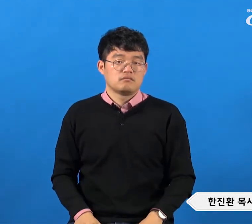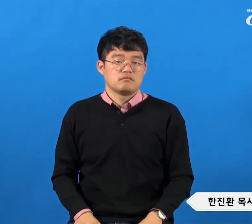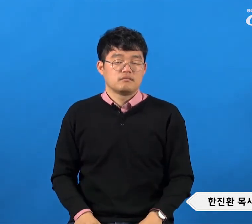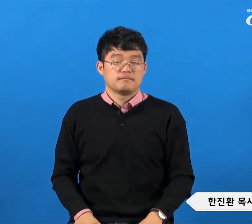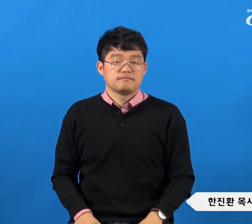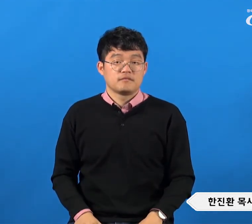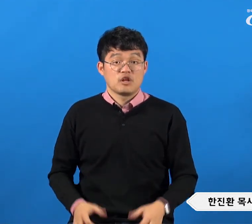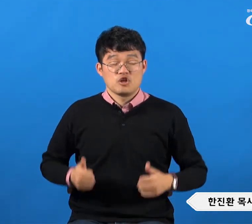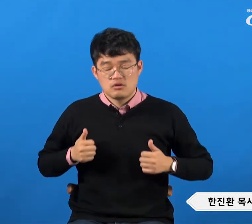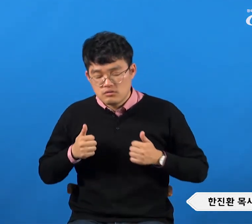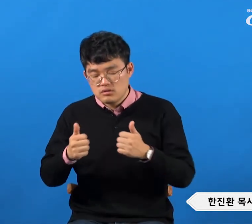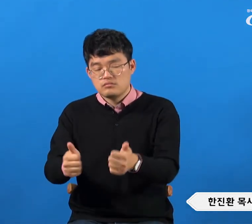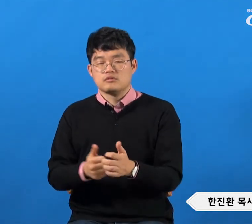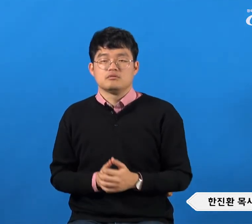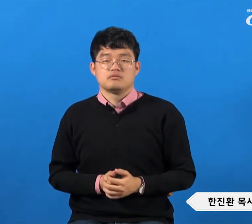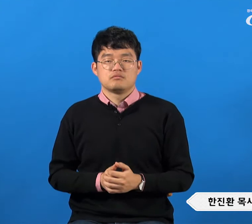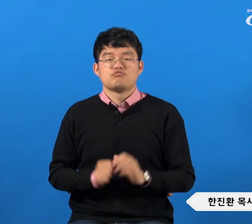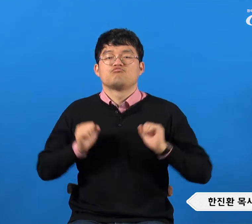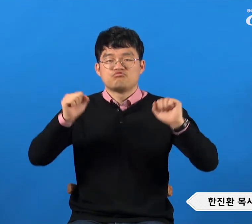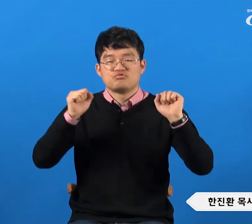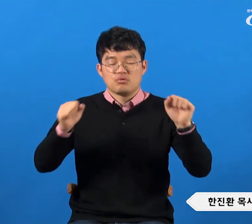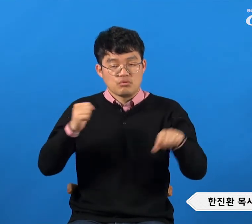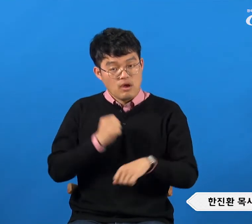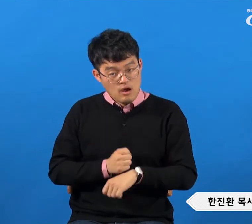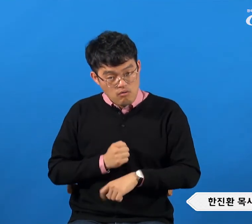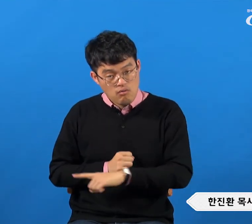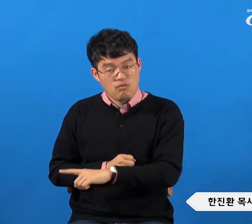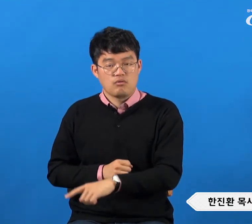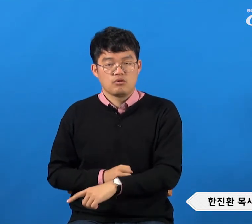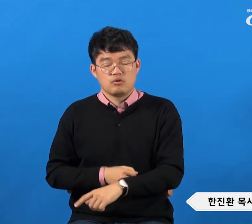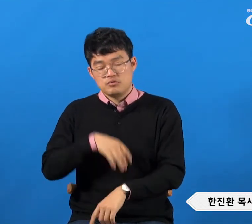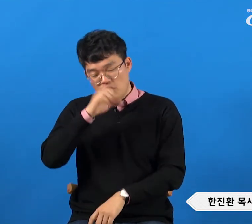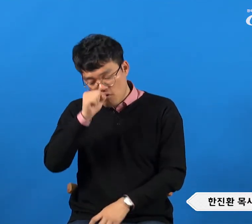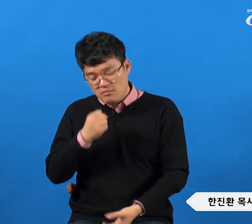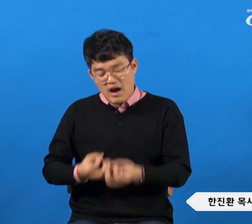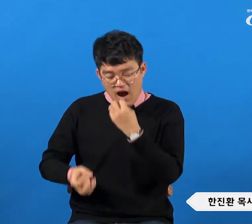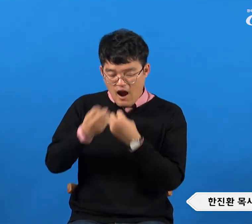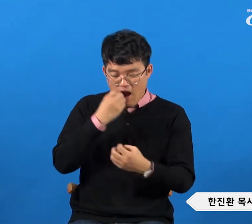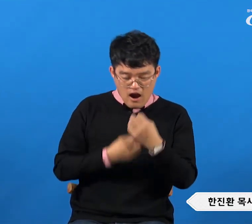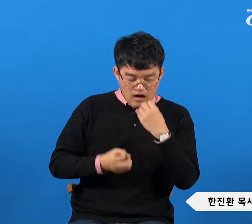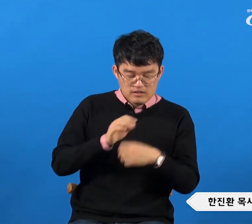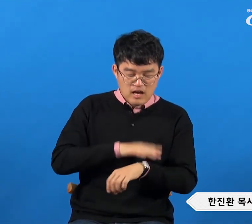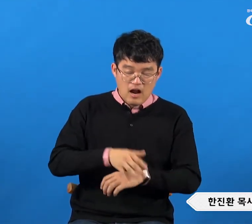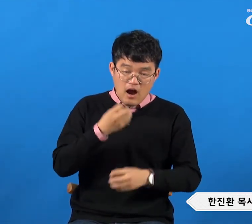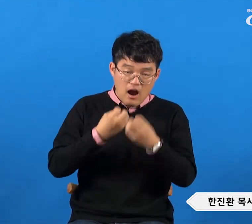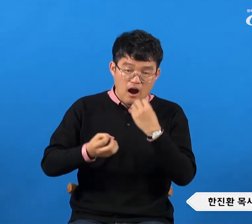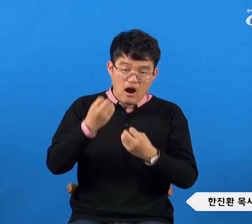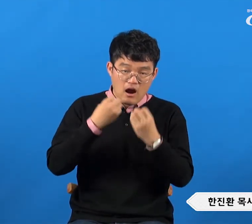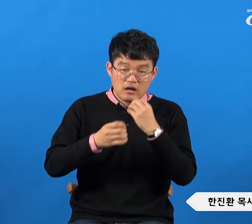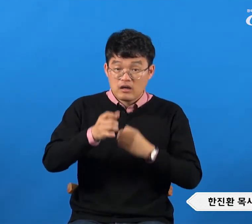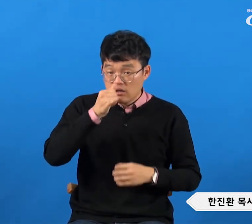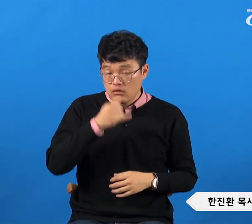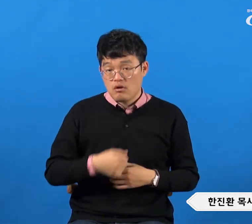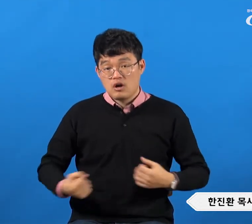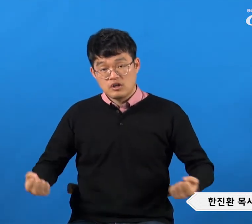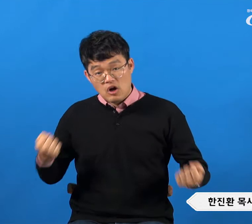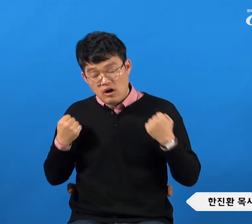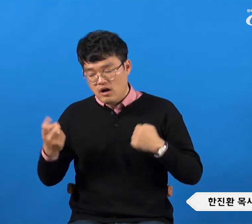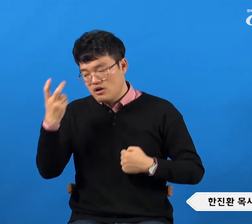아닙니다. 열심히 운동도 했을 것이고, 좋다는 것은 잘 챙겨 먹었을